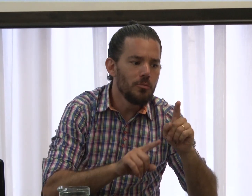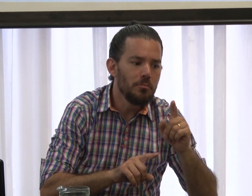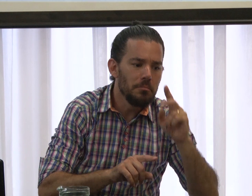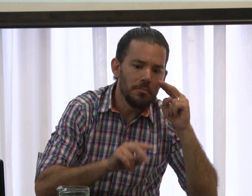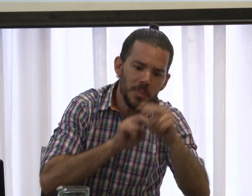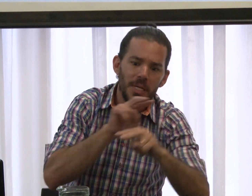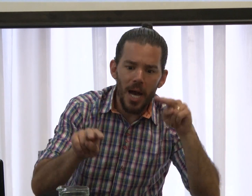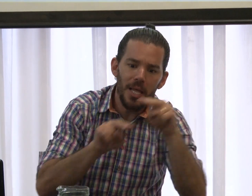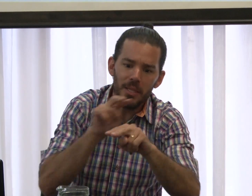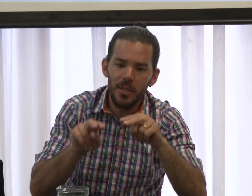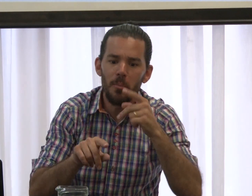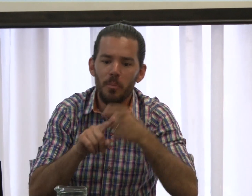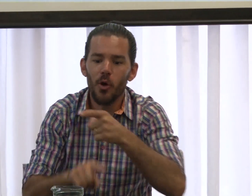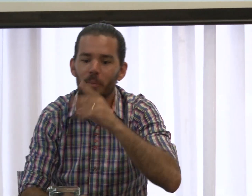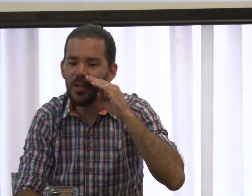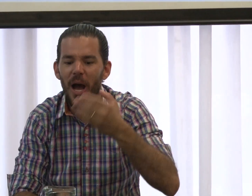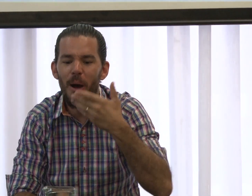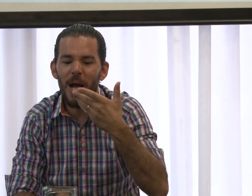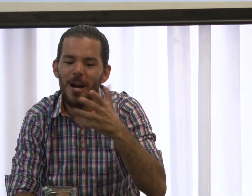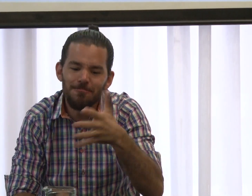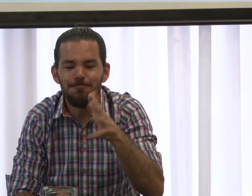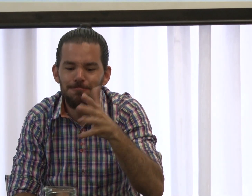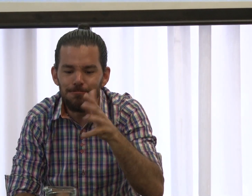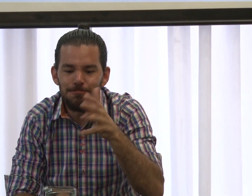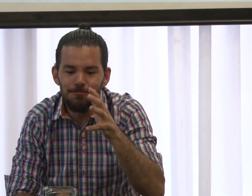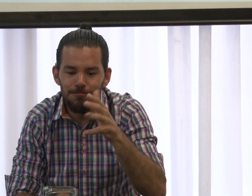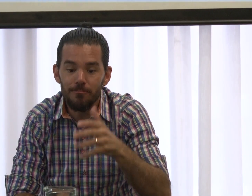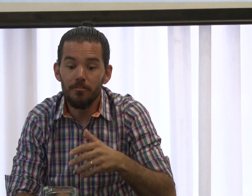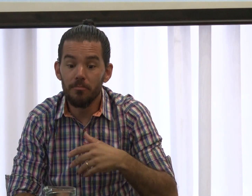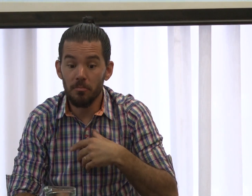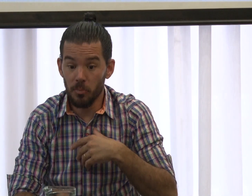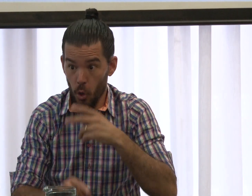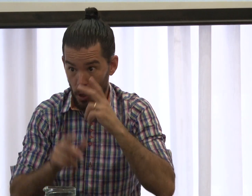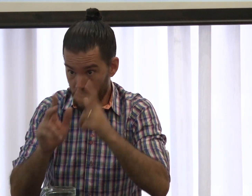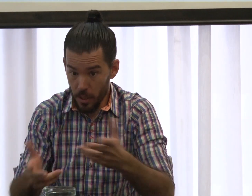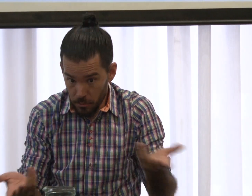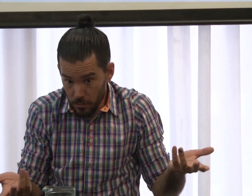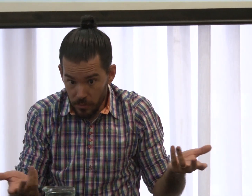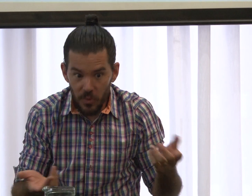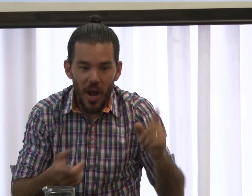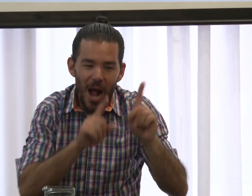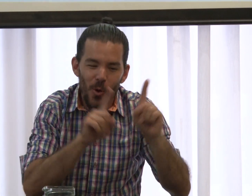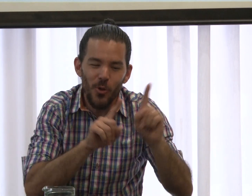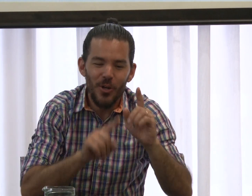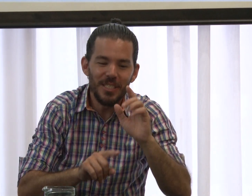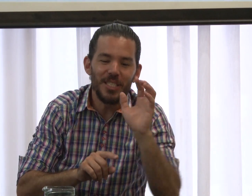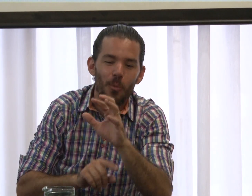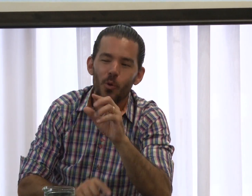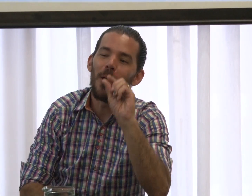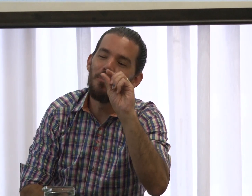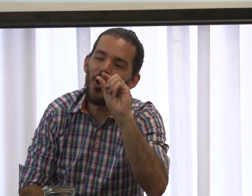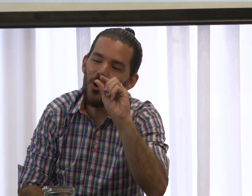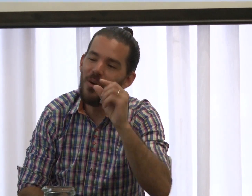prótesis bastante grandes, ahora solamente una, con una sola suficiente, eso es lo nuevo que hay. Pero bueno, el